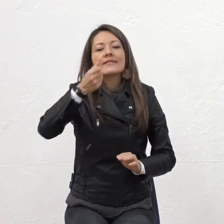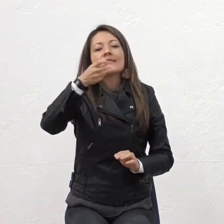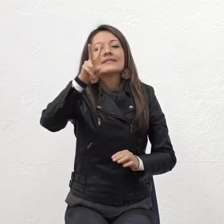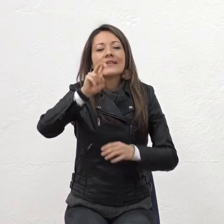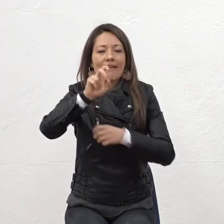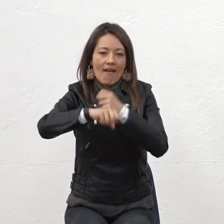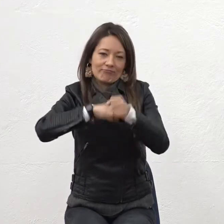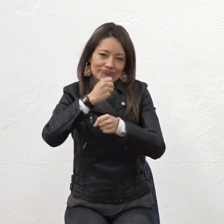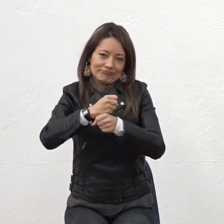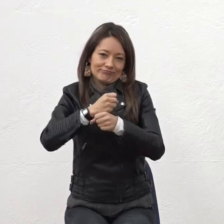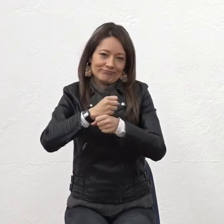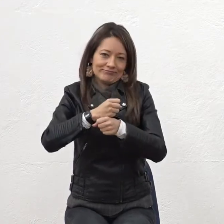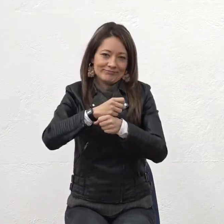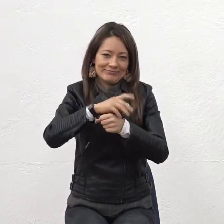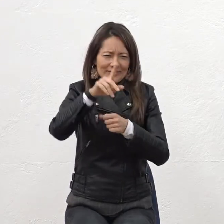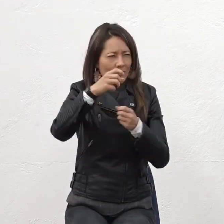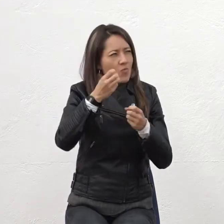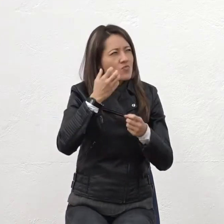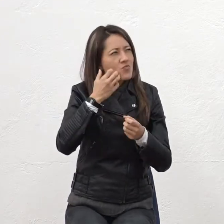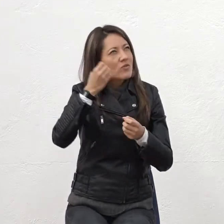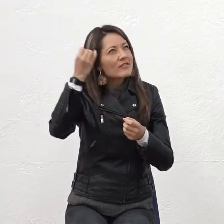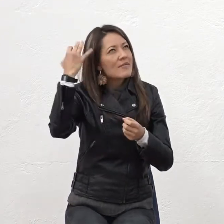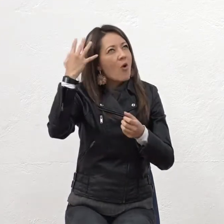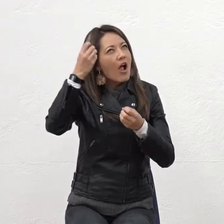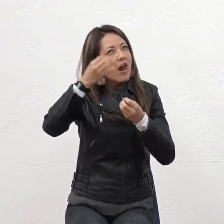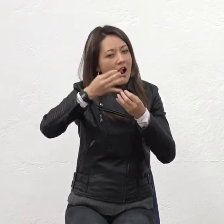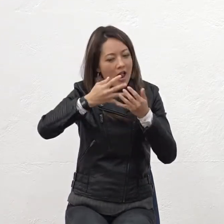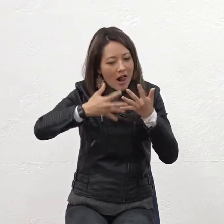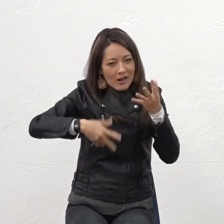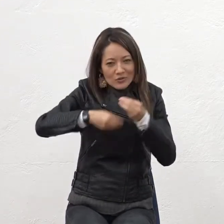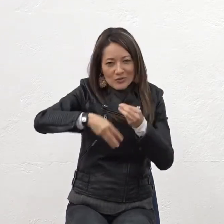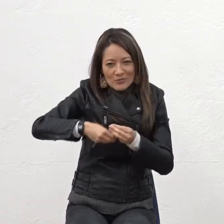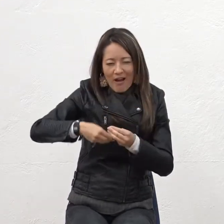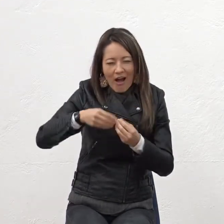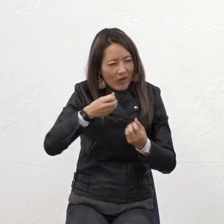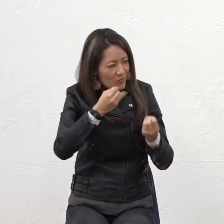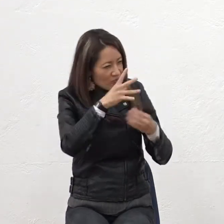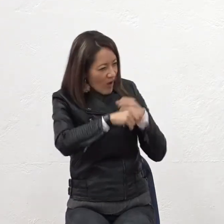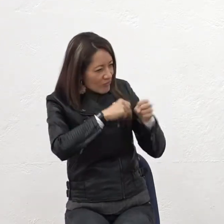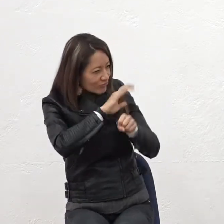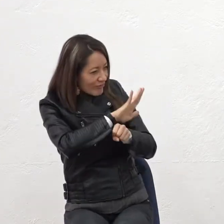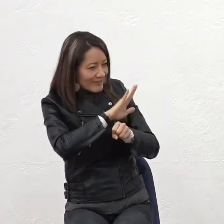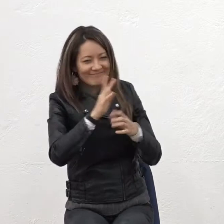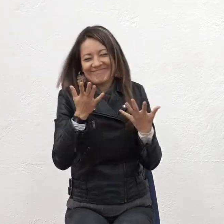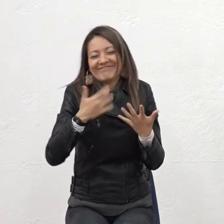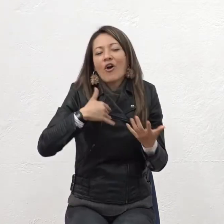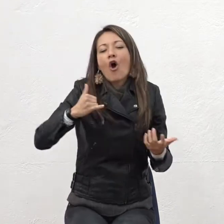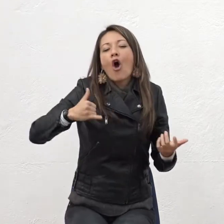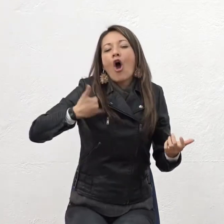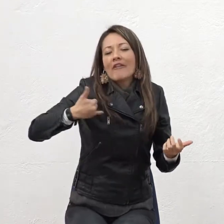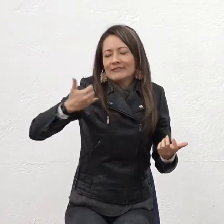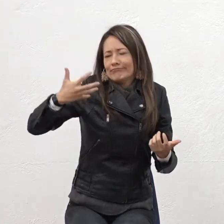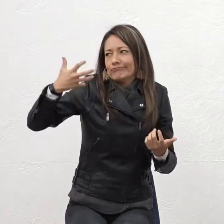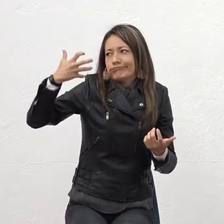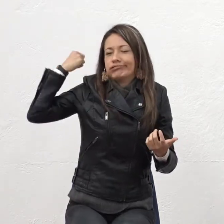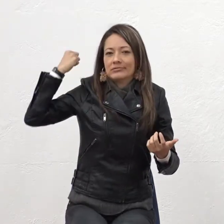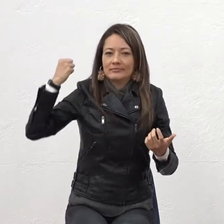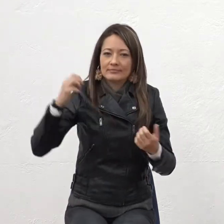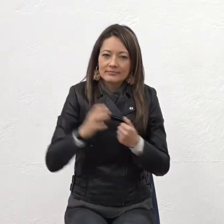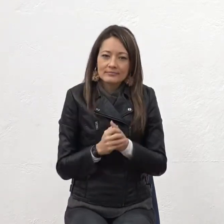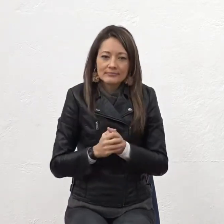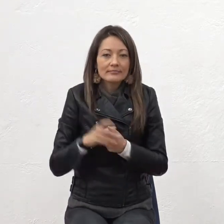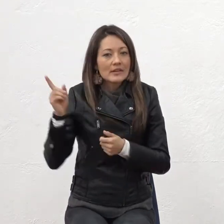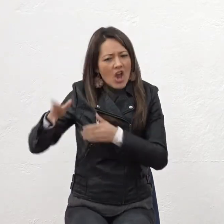17 años, no vaya a hacer cuentas, no haga cuentas, pero yo tenía 17 años, yo era muy niña, o sea, y